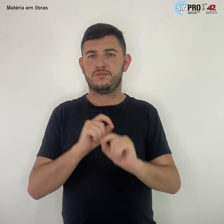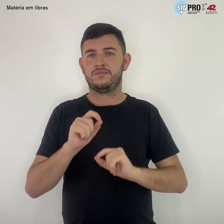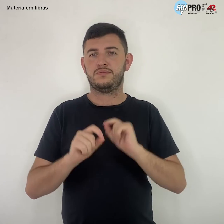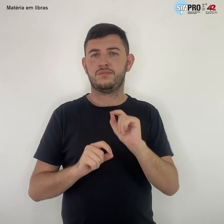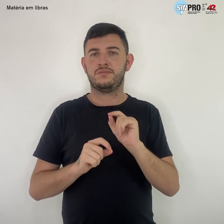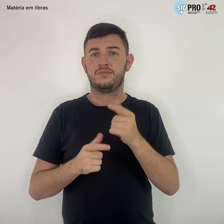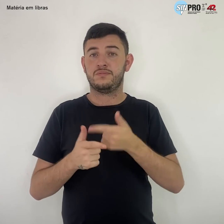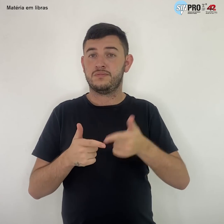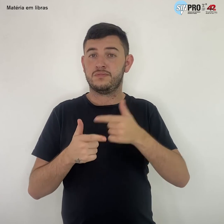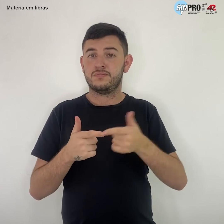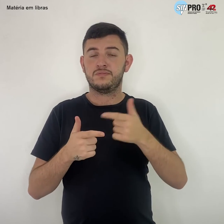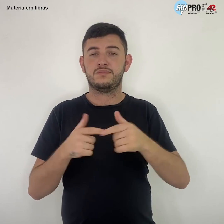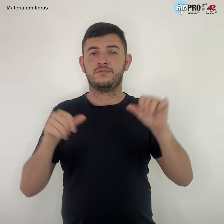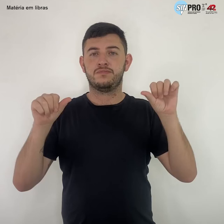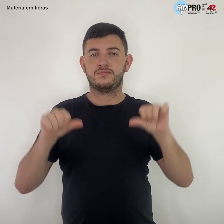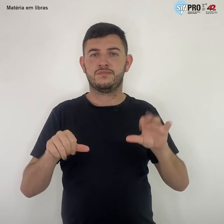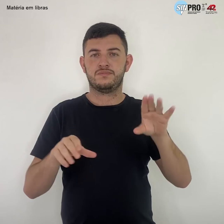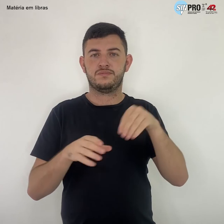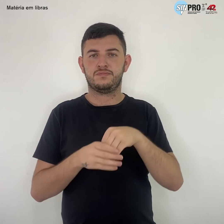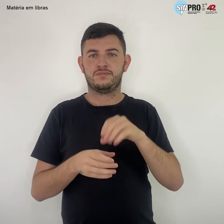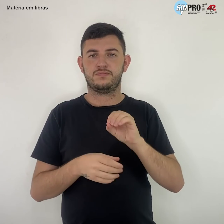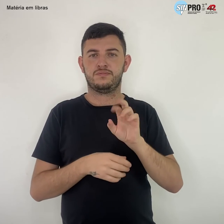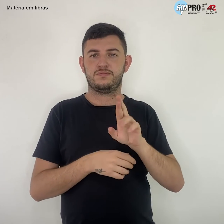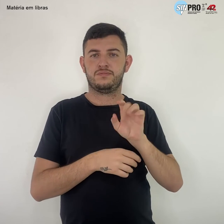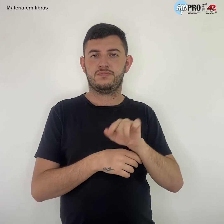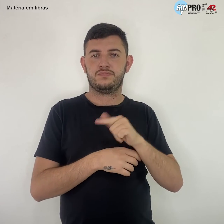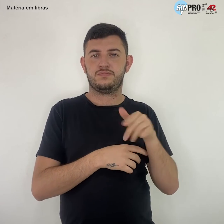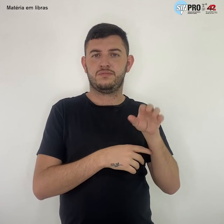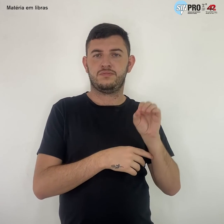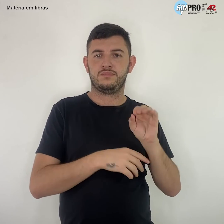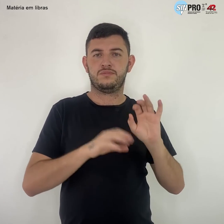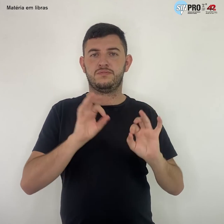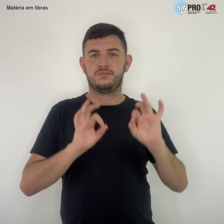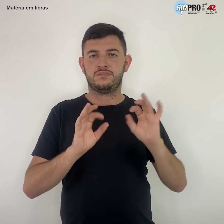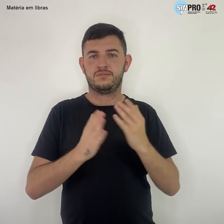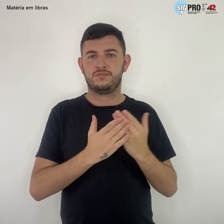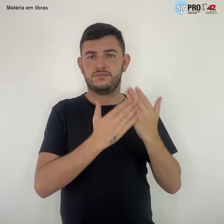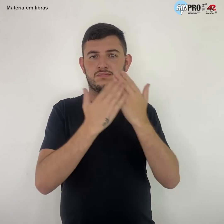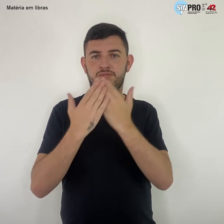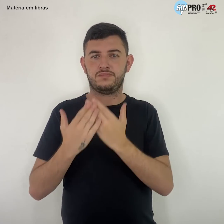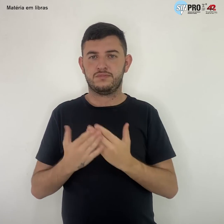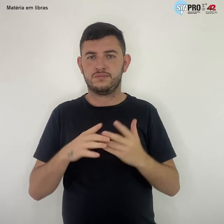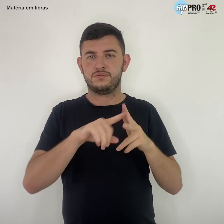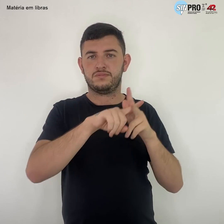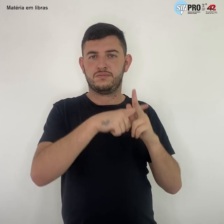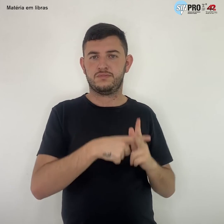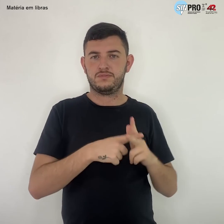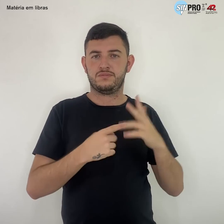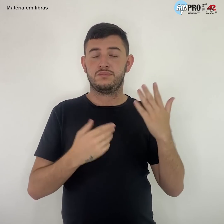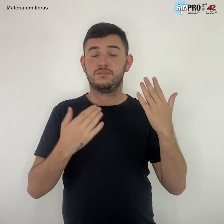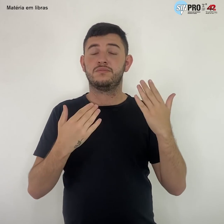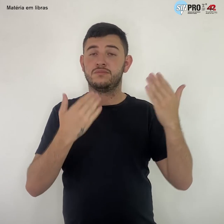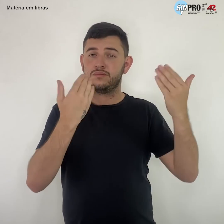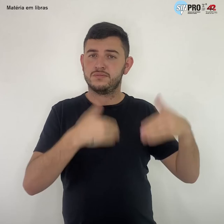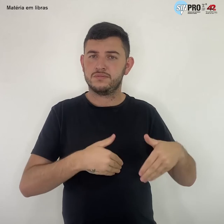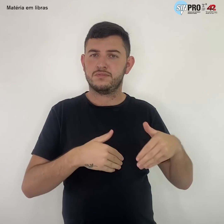crise no órgão que elabora, aplica e corrige a prova. Não bastassem todos